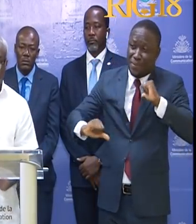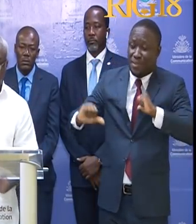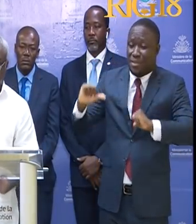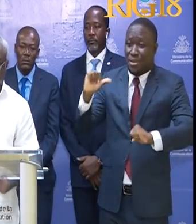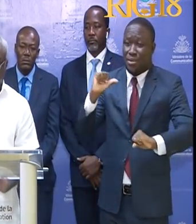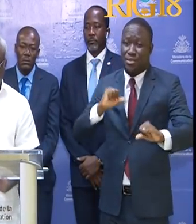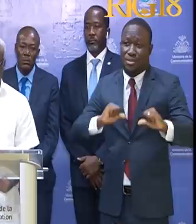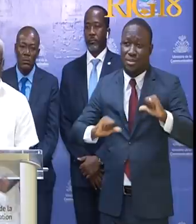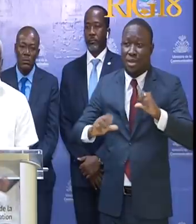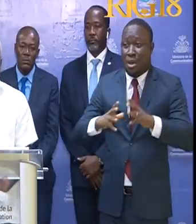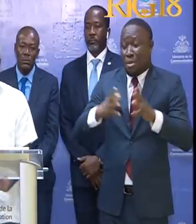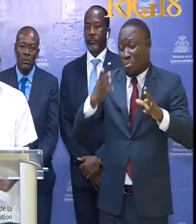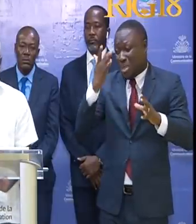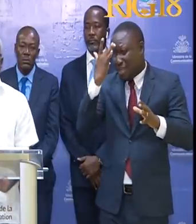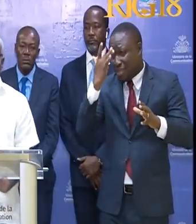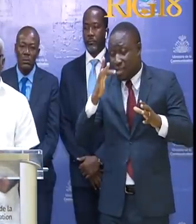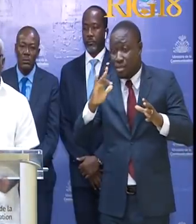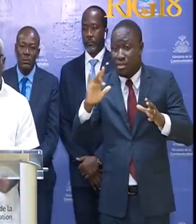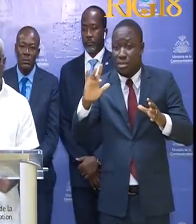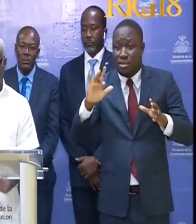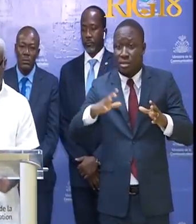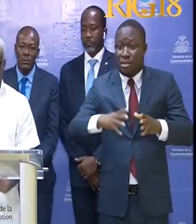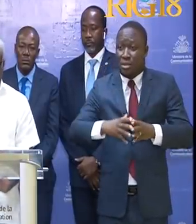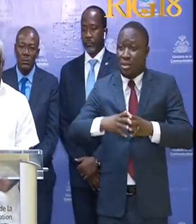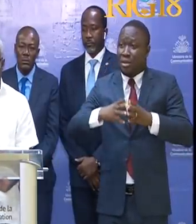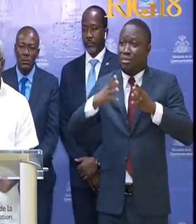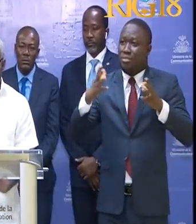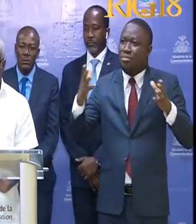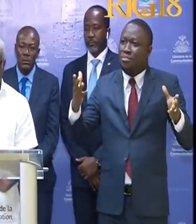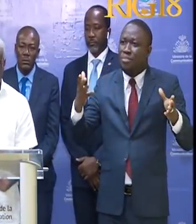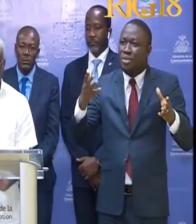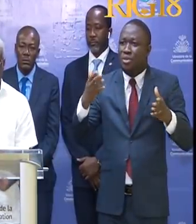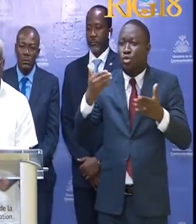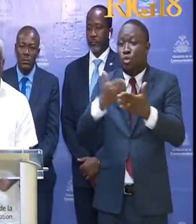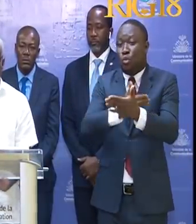l'heure. Nous besoin en pile inventivité.